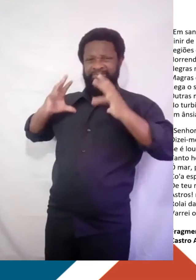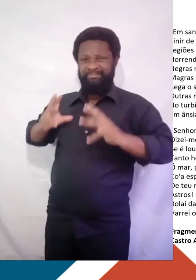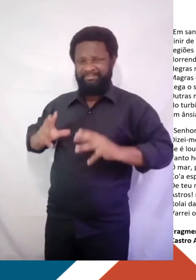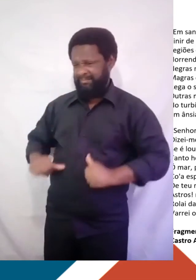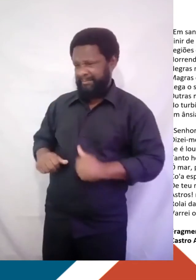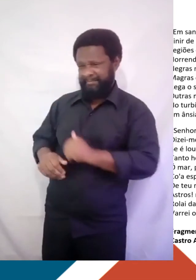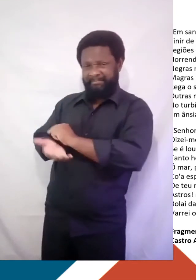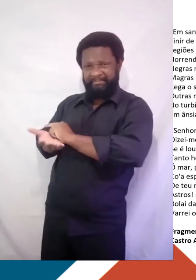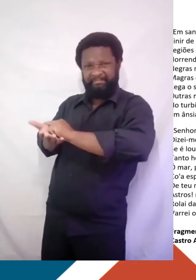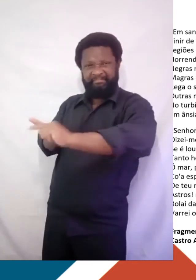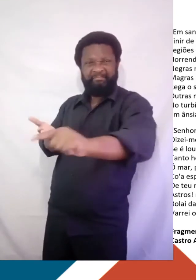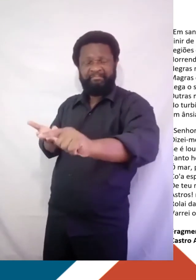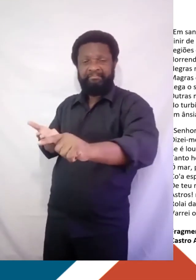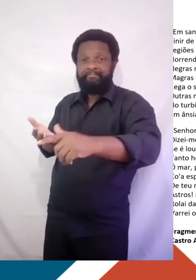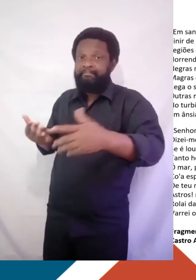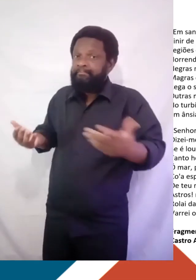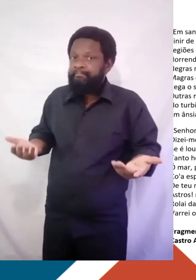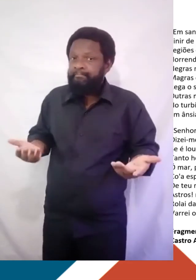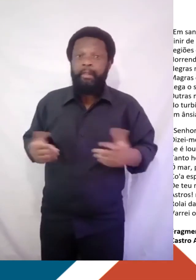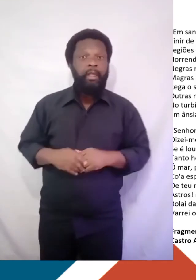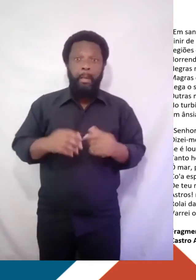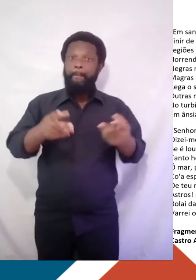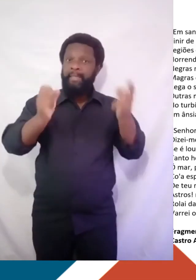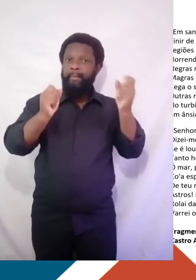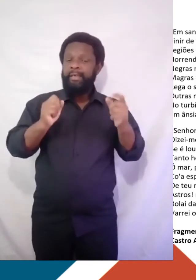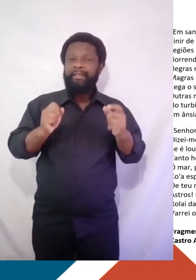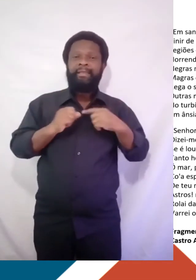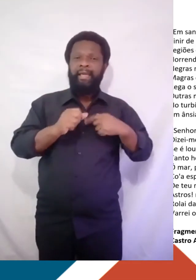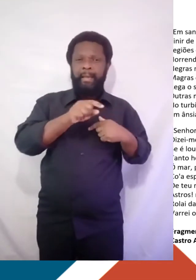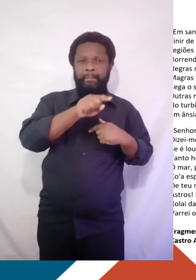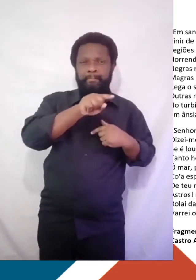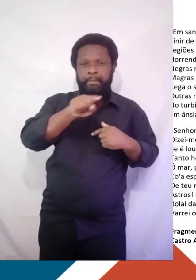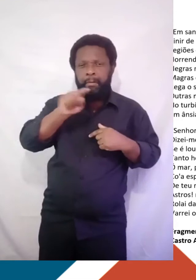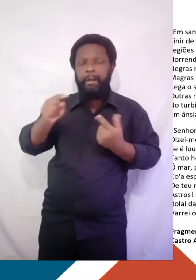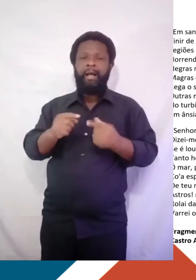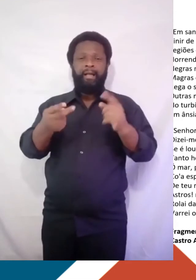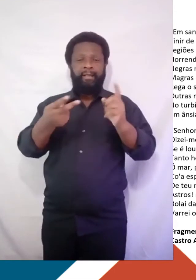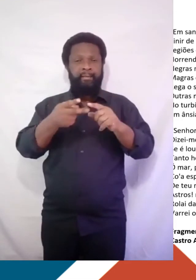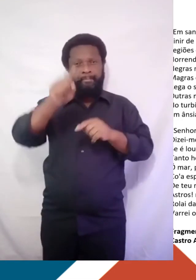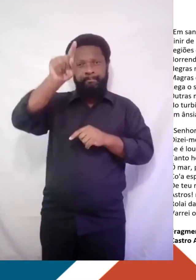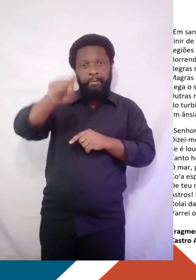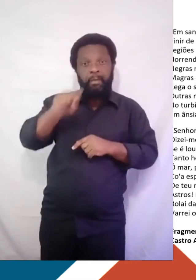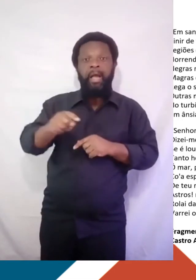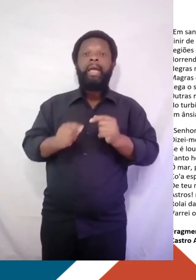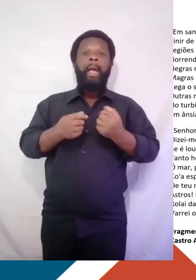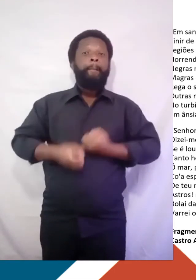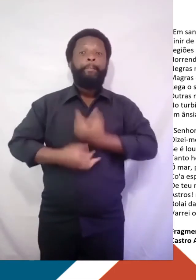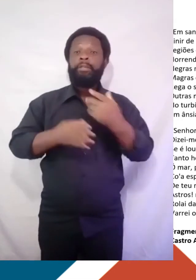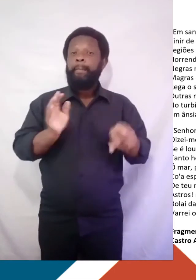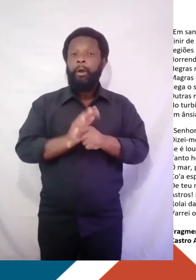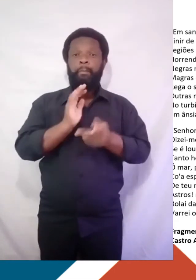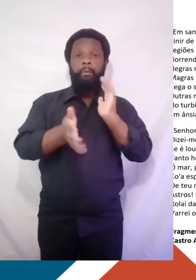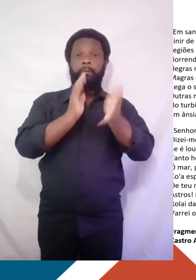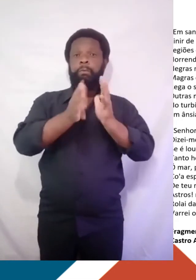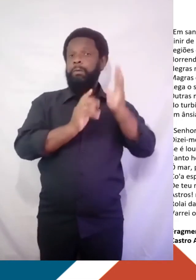tufão. É possível observar pelas exclamações, reticências, ser uma poesia para ser declamada. O eu